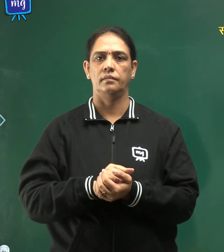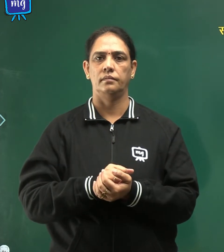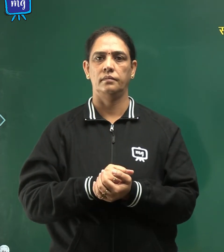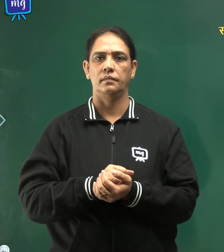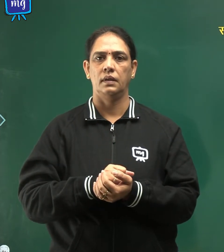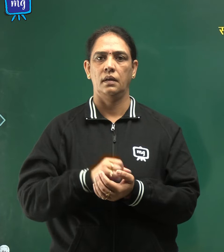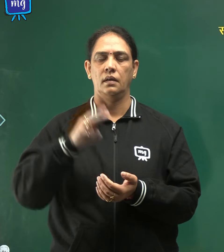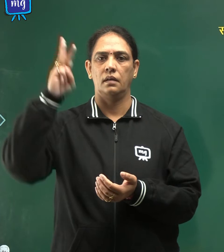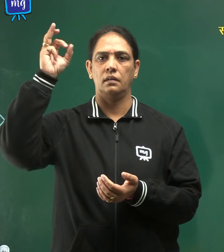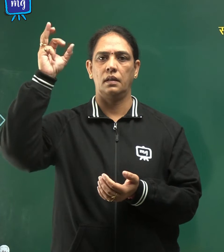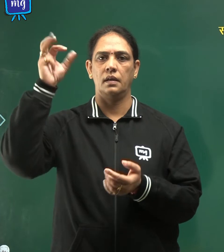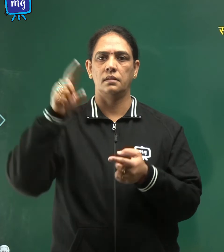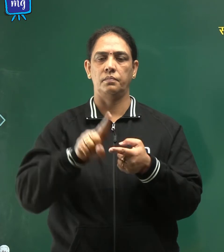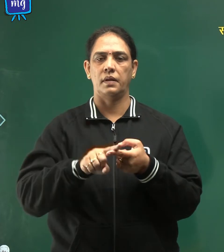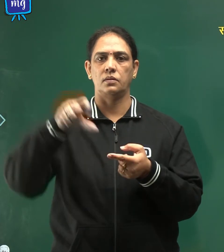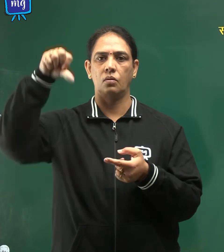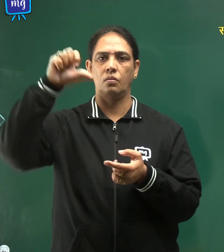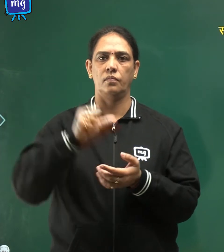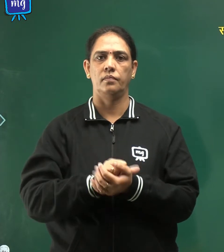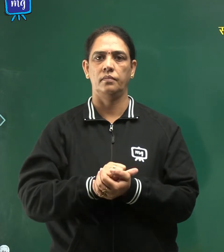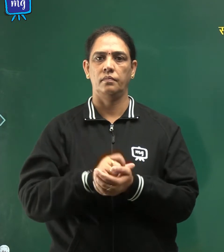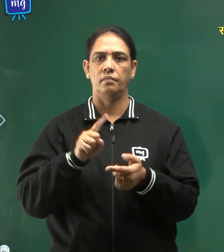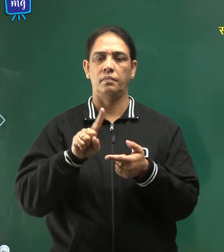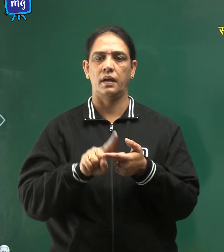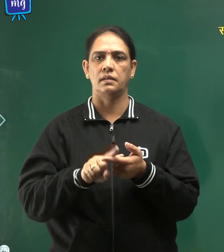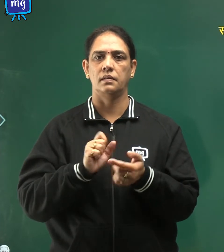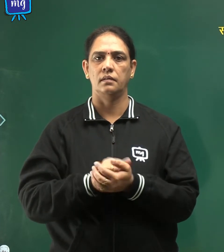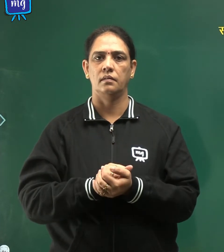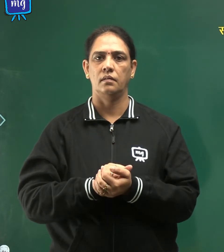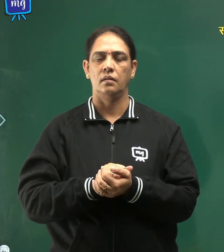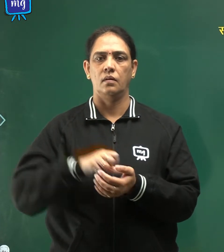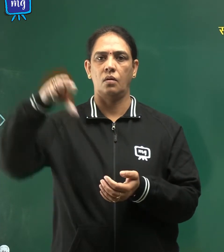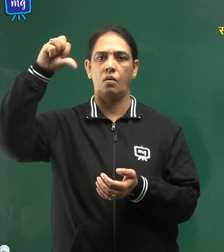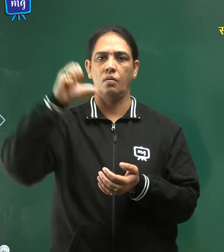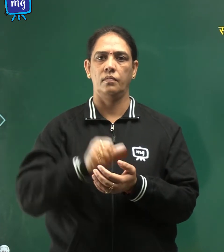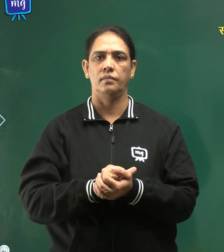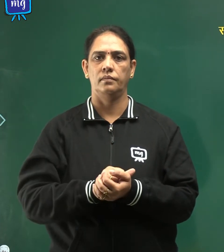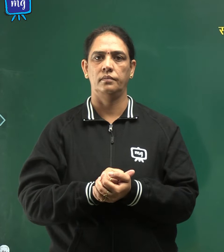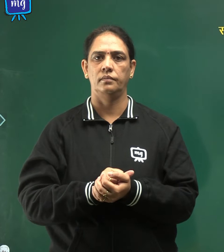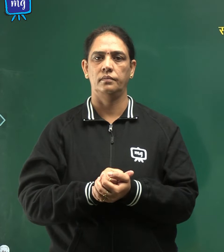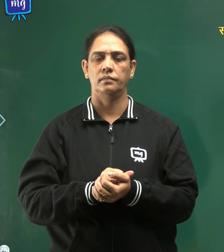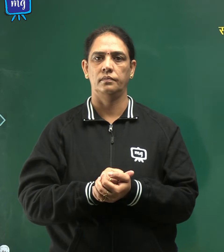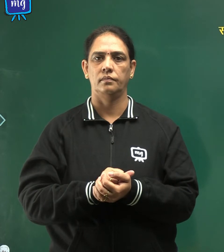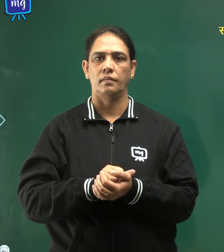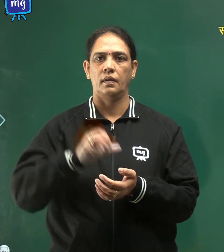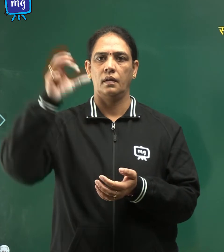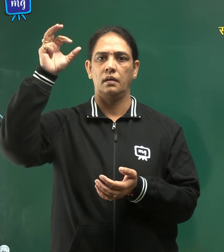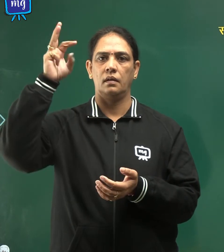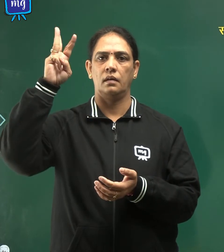30 + 9 प्लस 9 30 प्लस